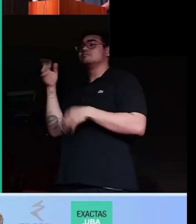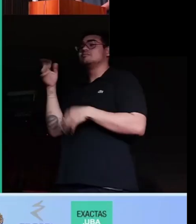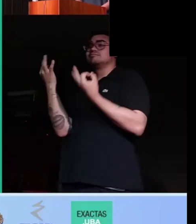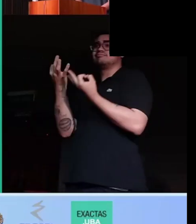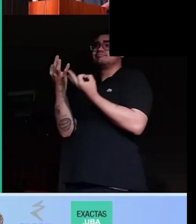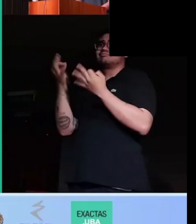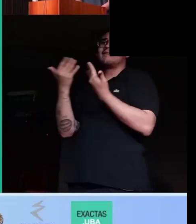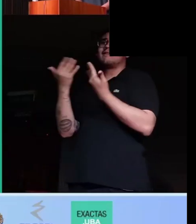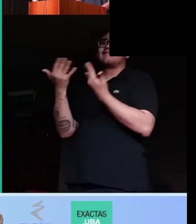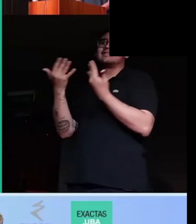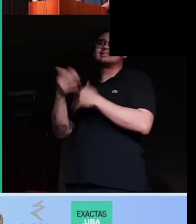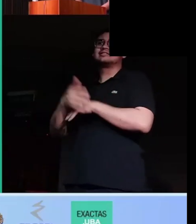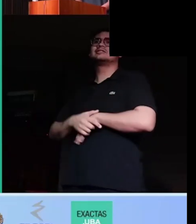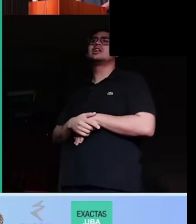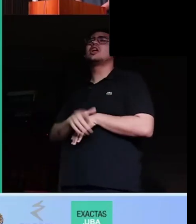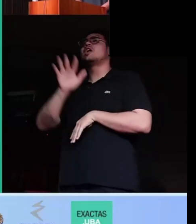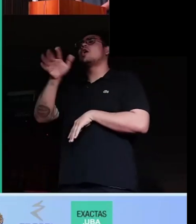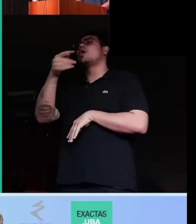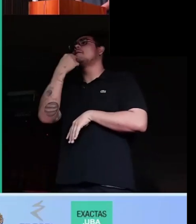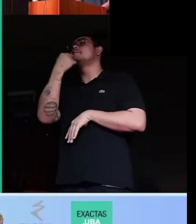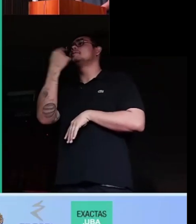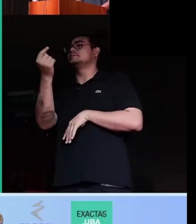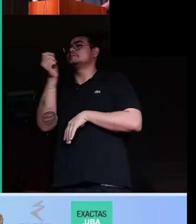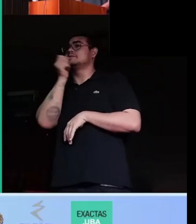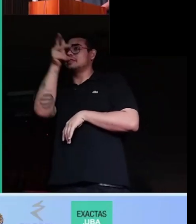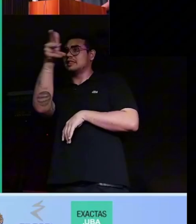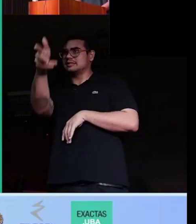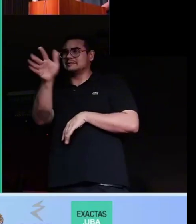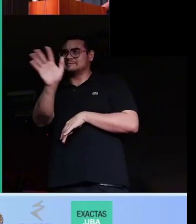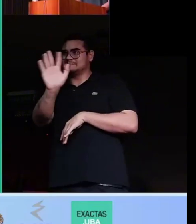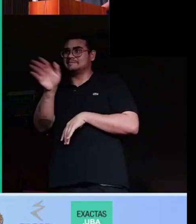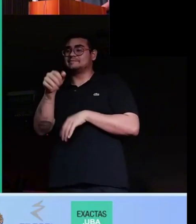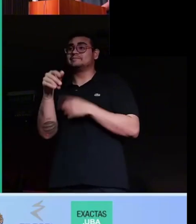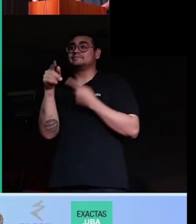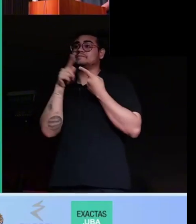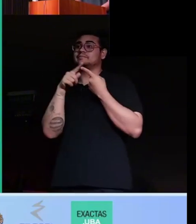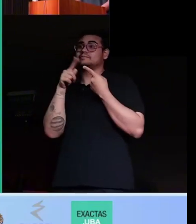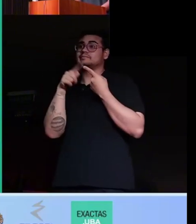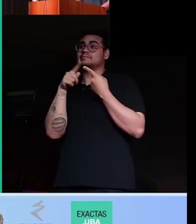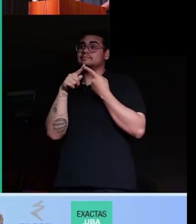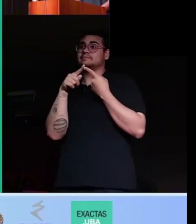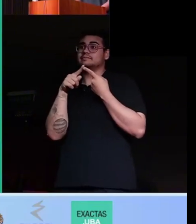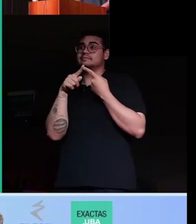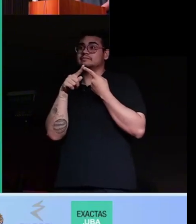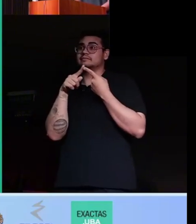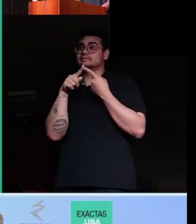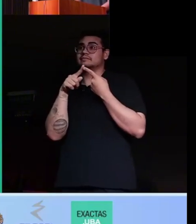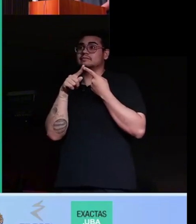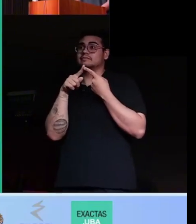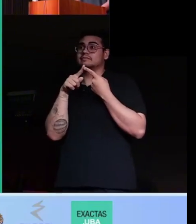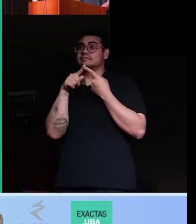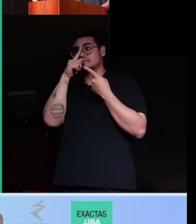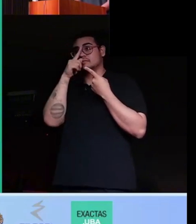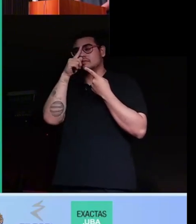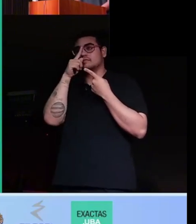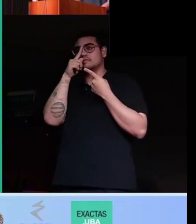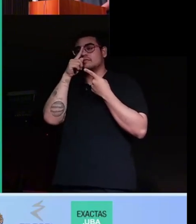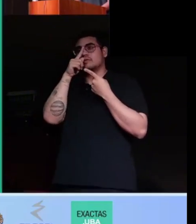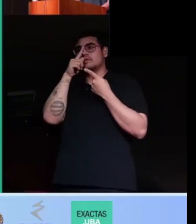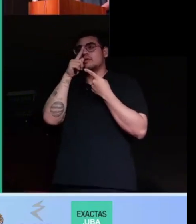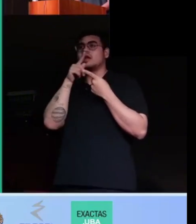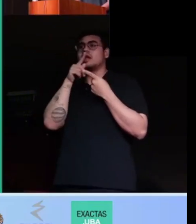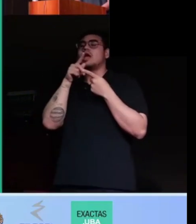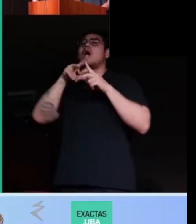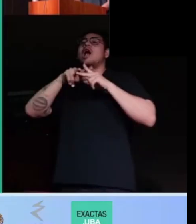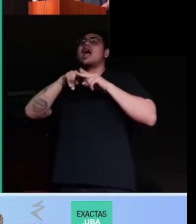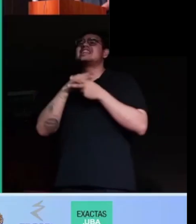Eh, Te quería decir un par de cosas. Una, quedan unos muy pocos programas de financiamiento para el uso de